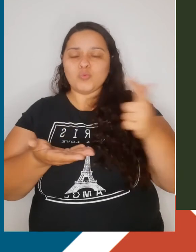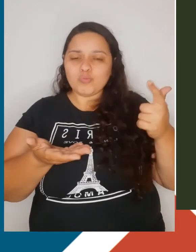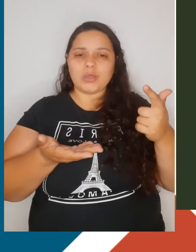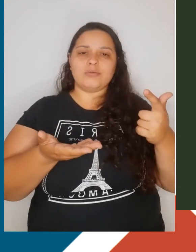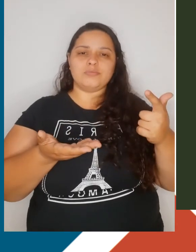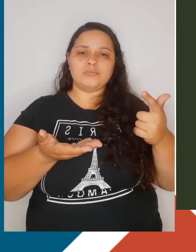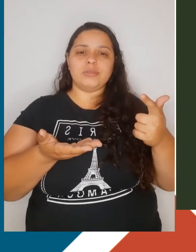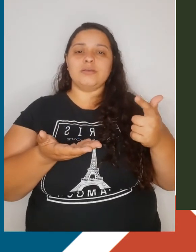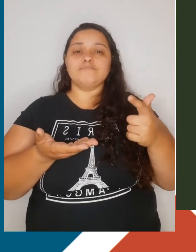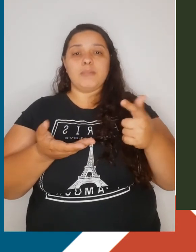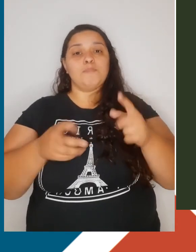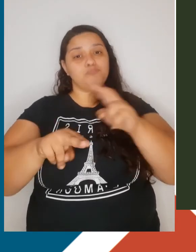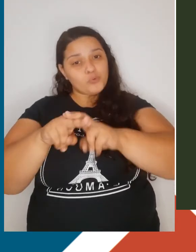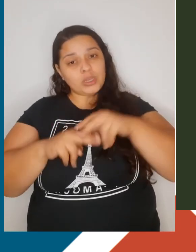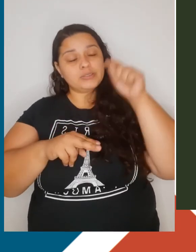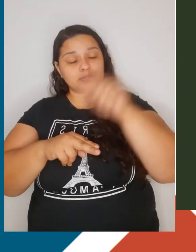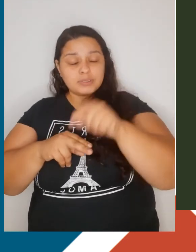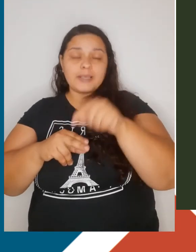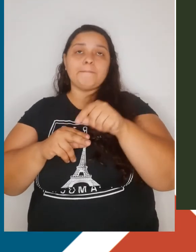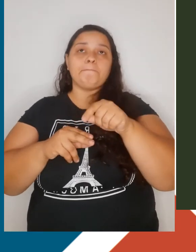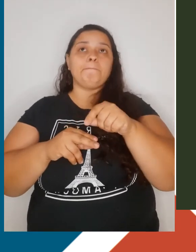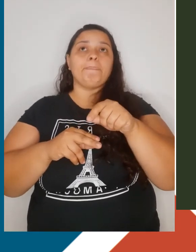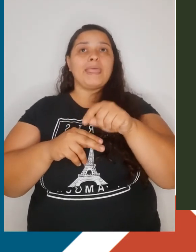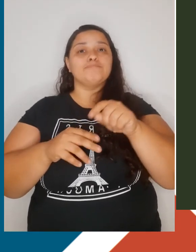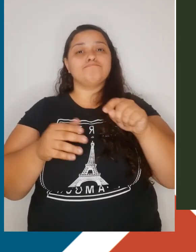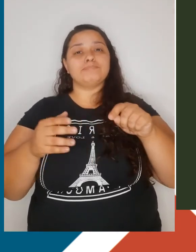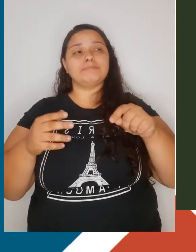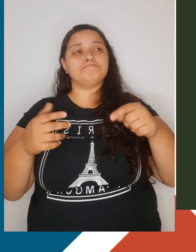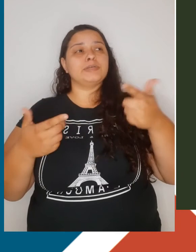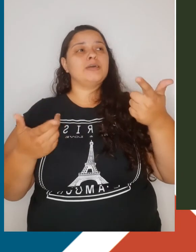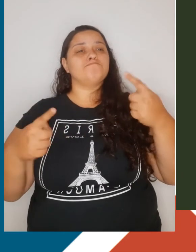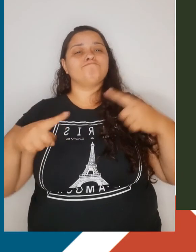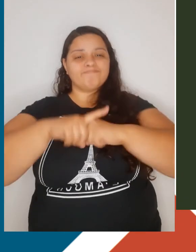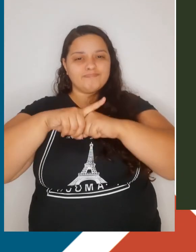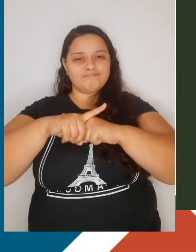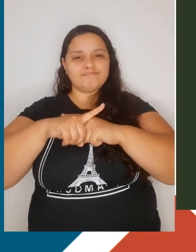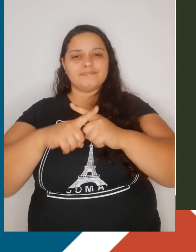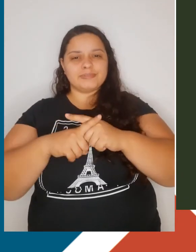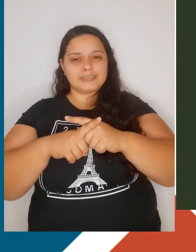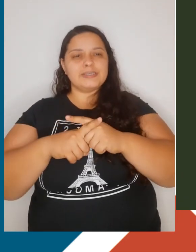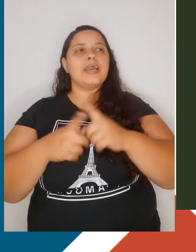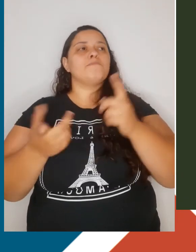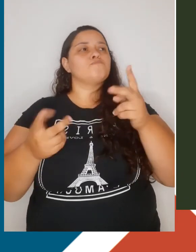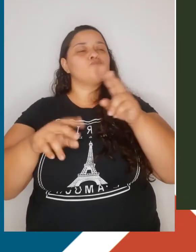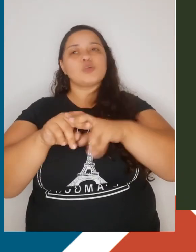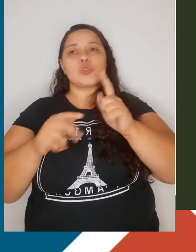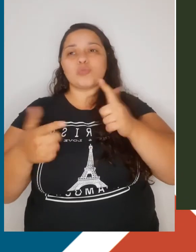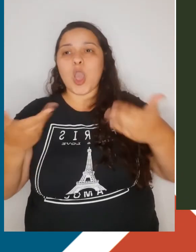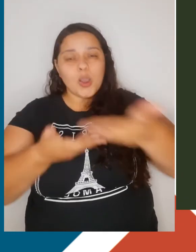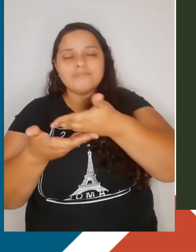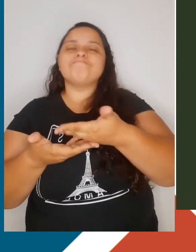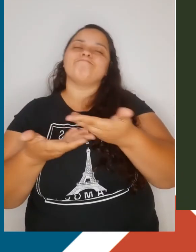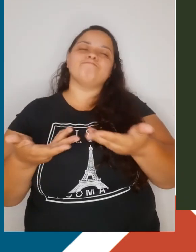os antigos territórios da América Espanhola, foi justamente o fato de que essas rivalidades não foram dissolvidas e nem